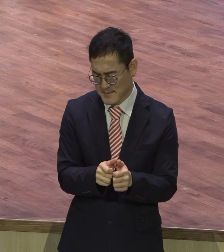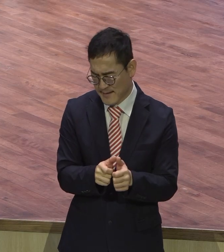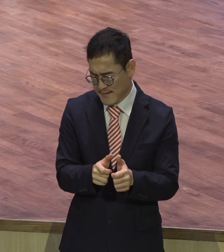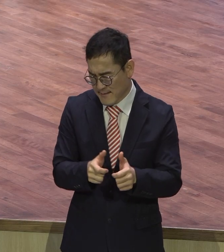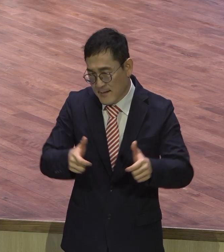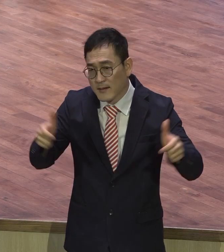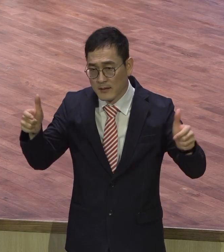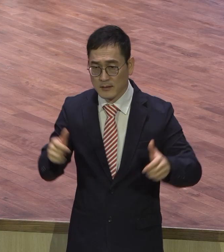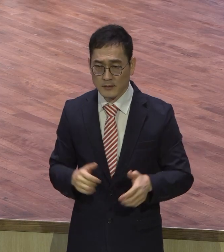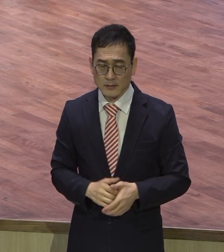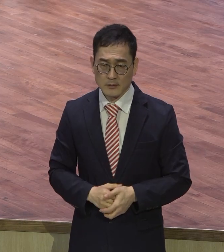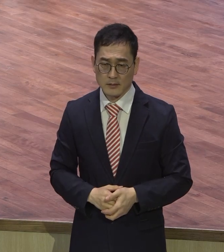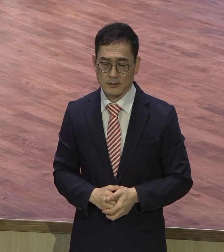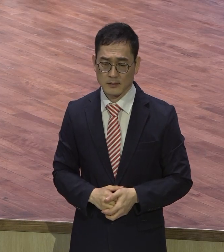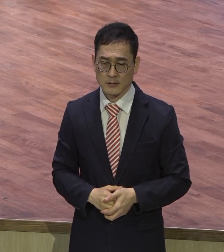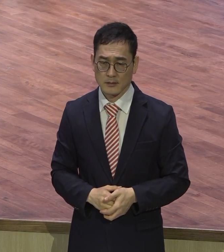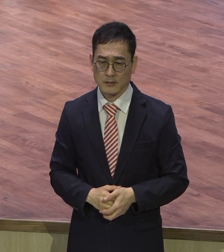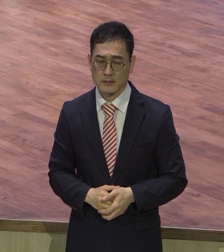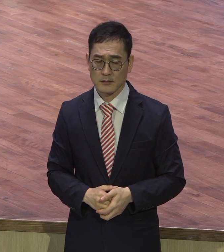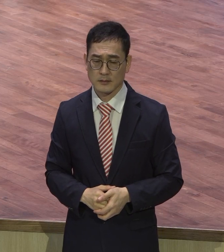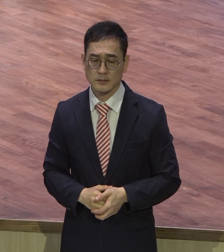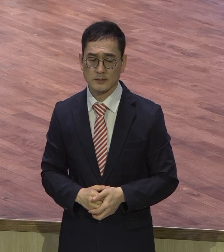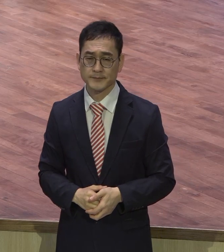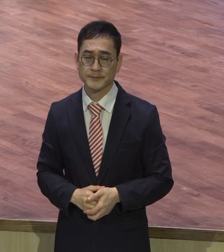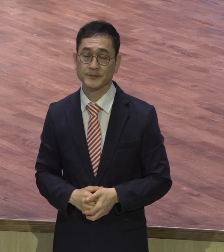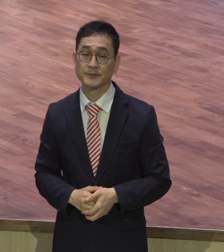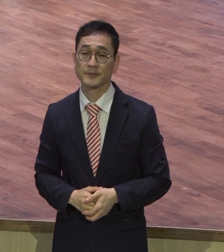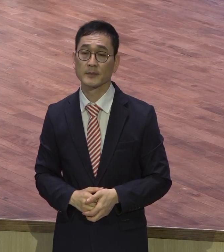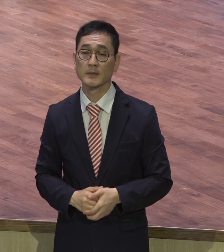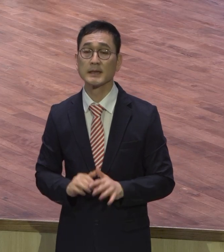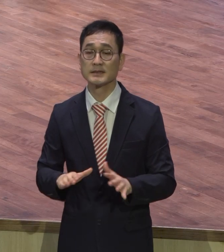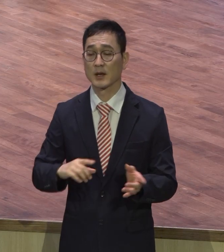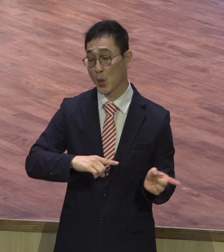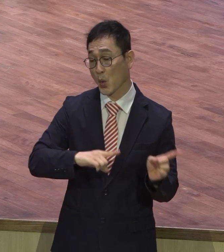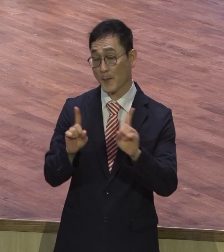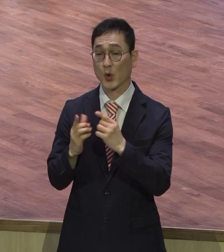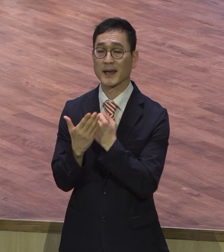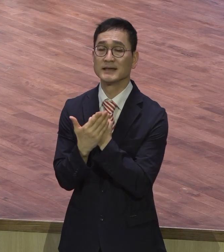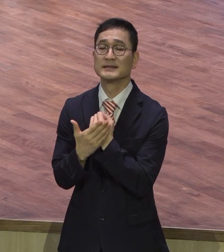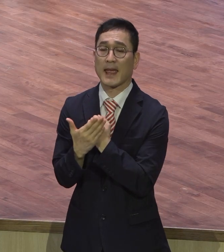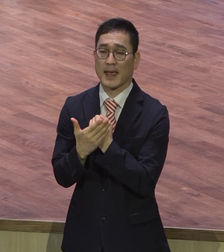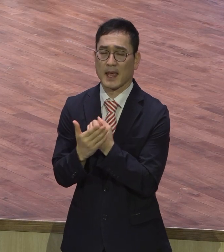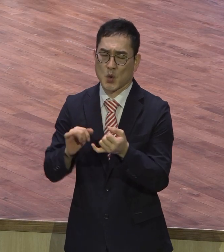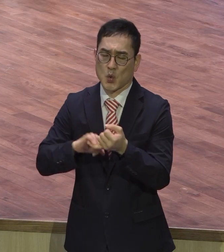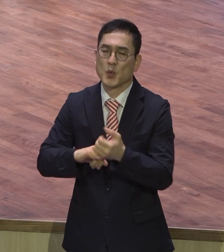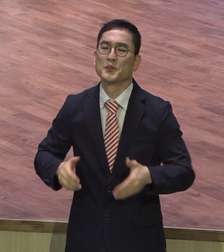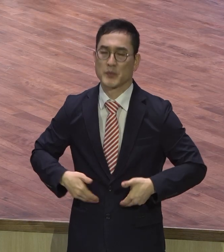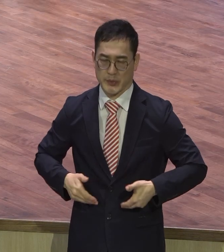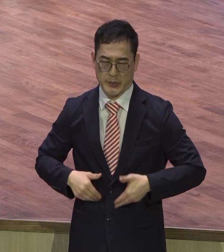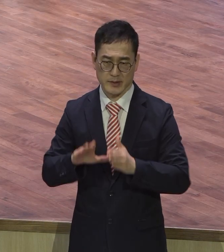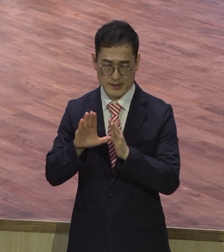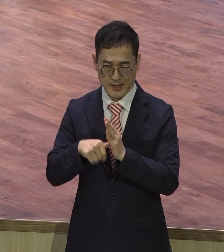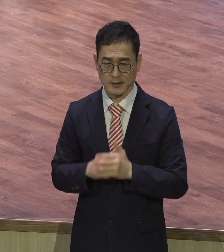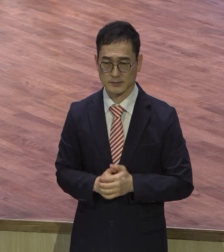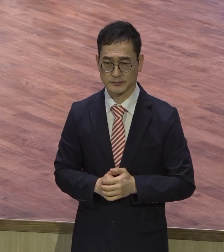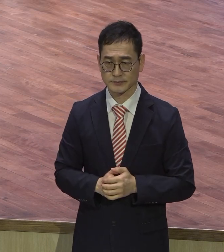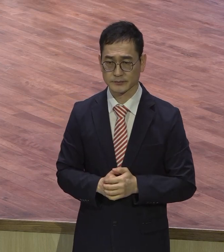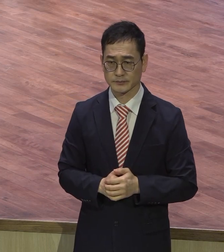그 어느 때보다도 지금 회복의 은혜가 필요한 시대입니다. 정부가